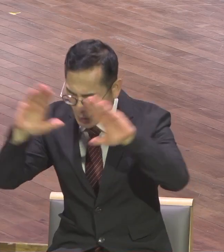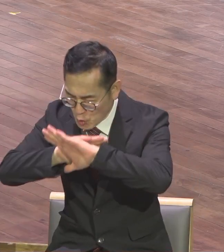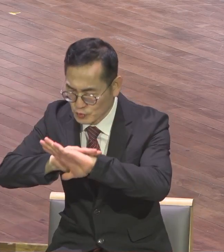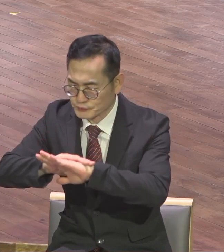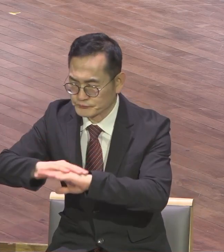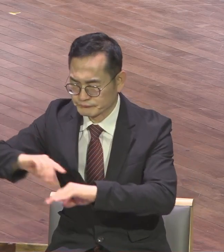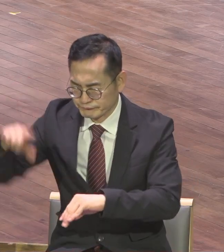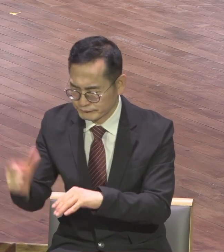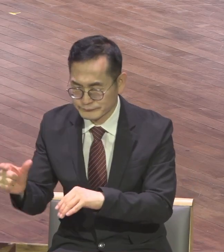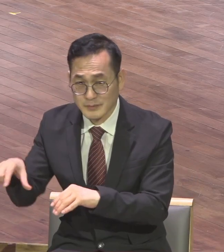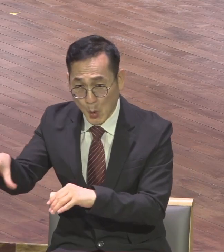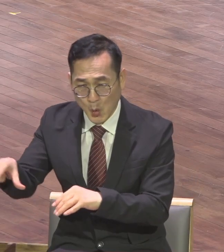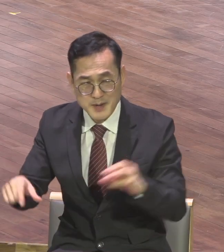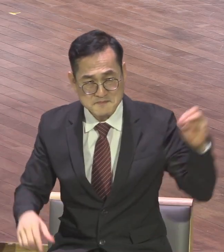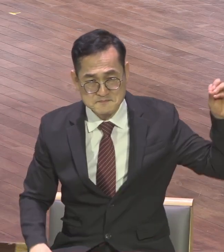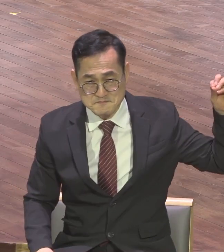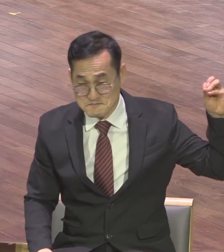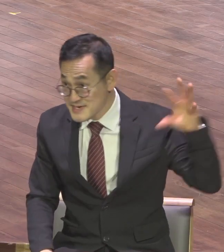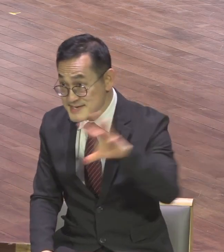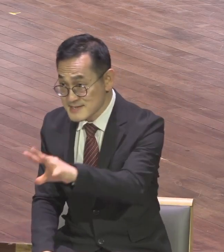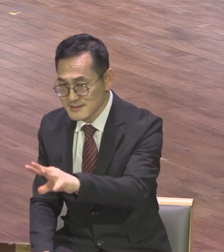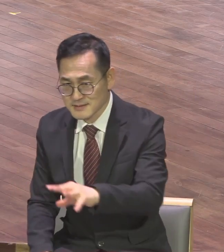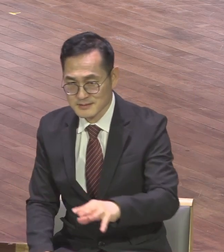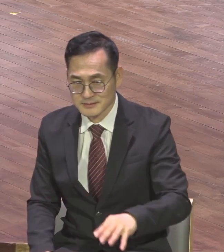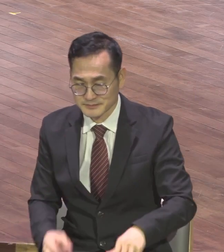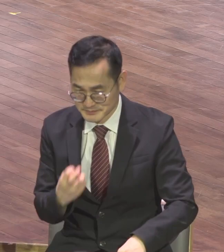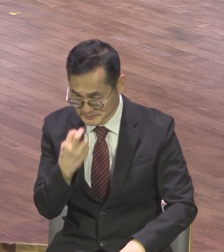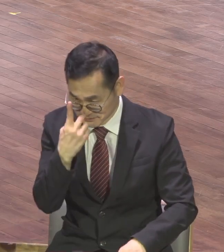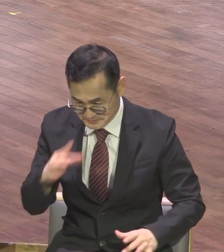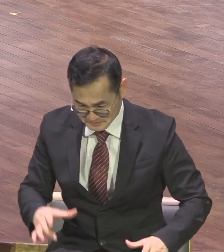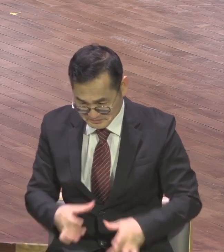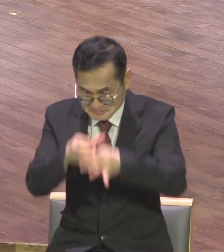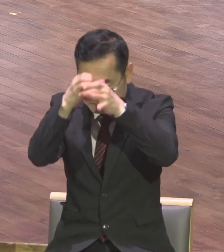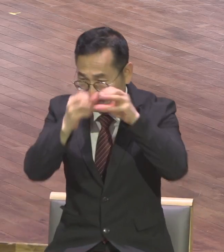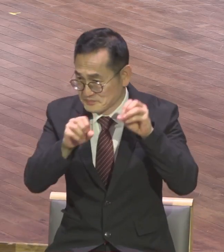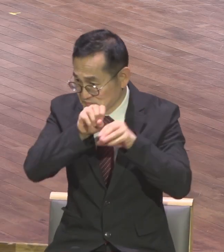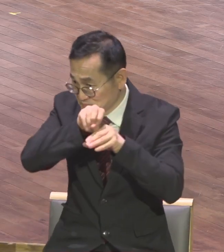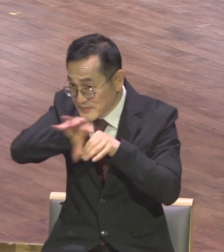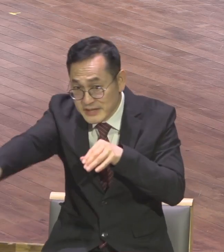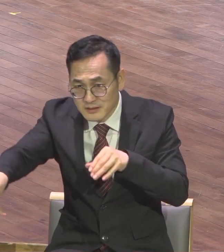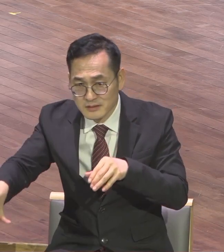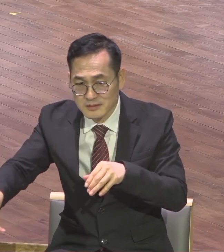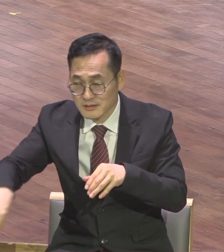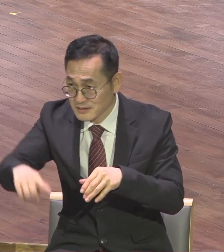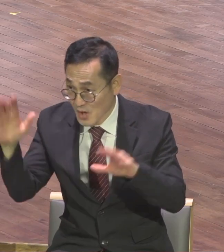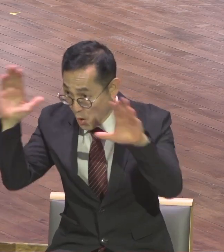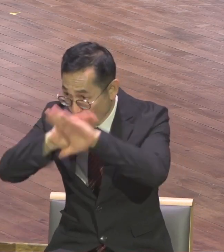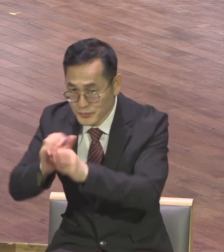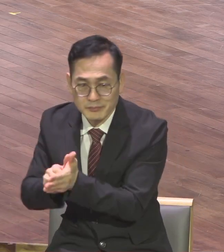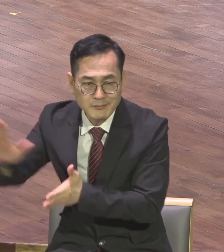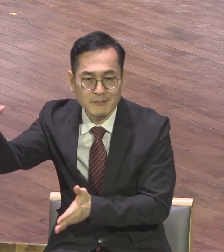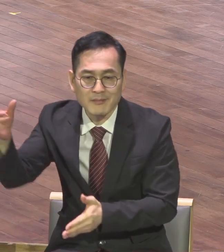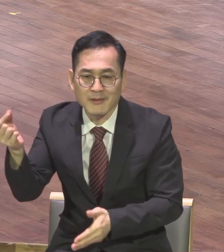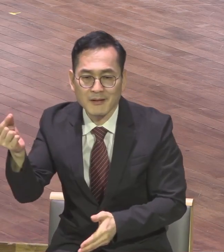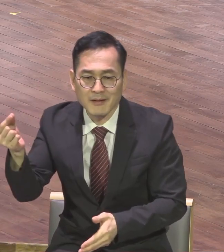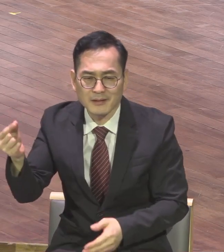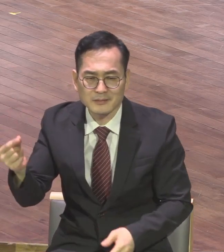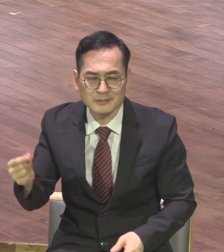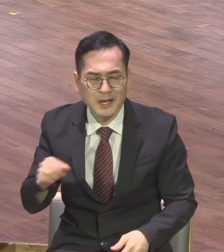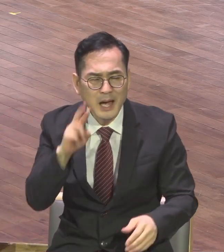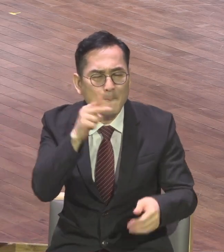현장에 빛의 망대가 팍 서버렸어요. 빛의 망대가 세워졌어요. 자, 우리도